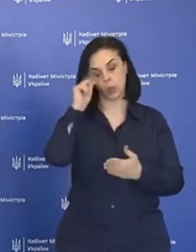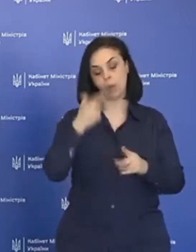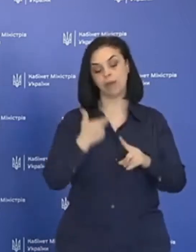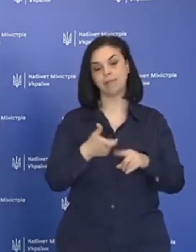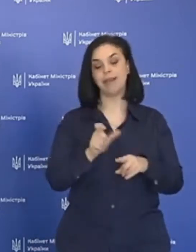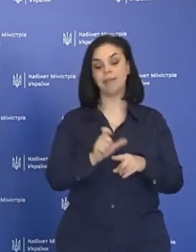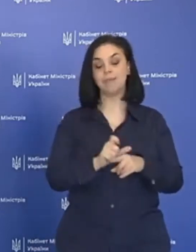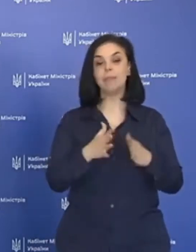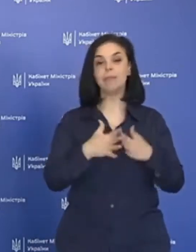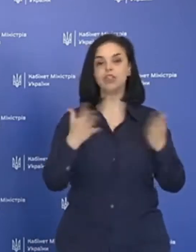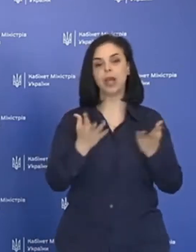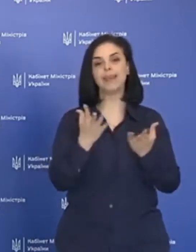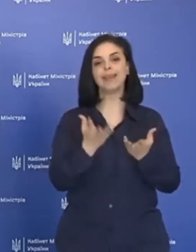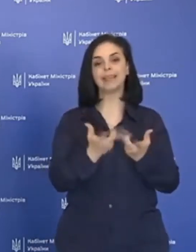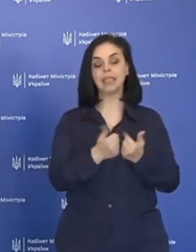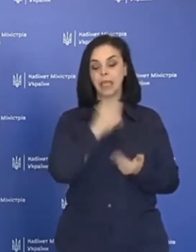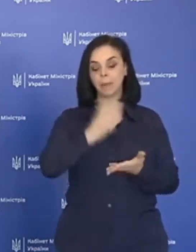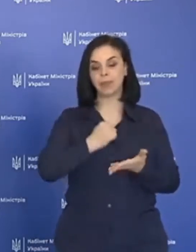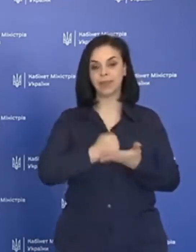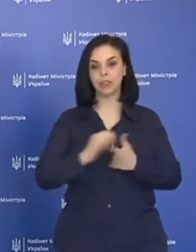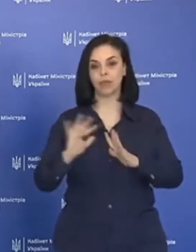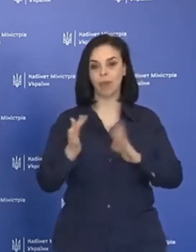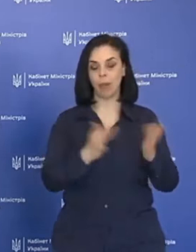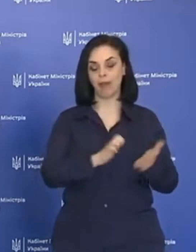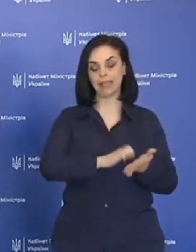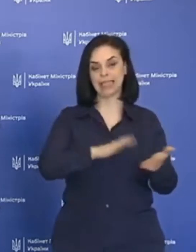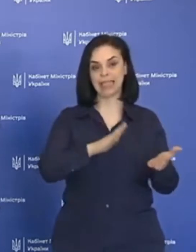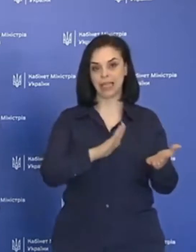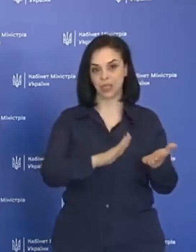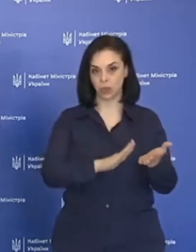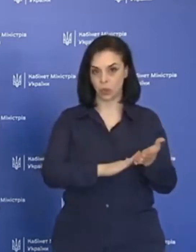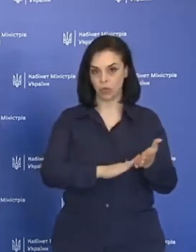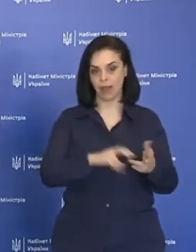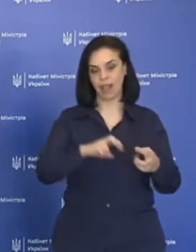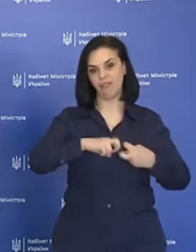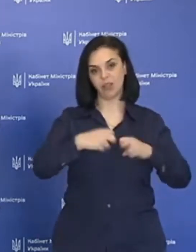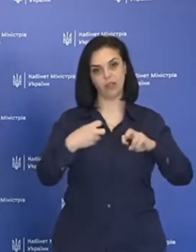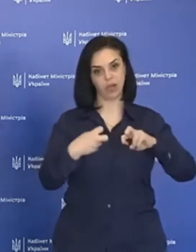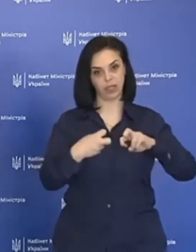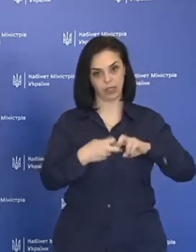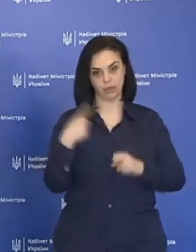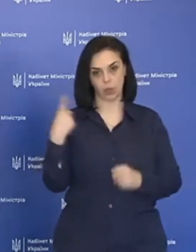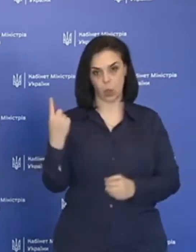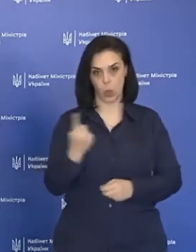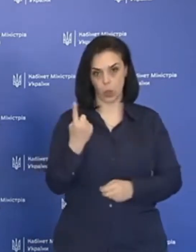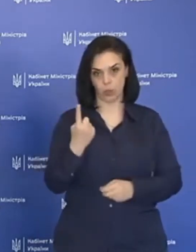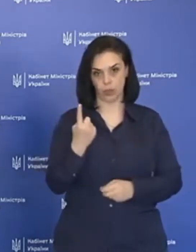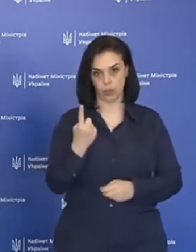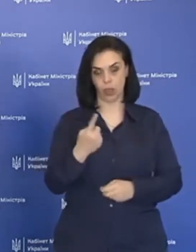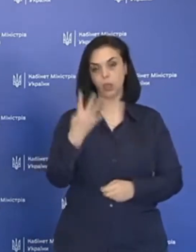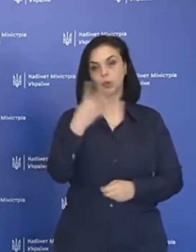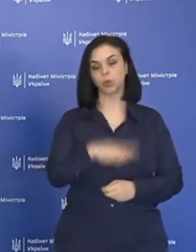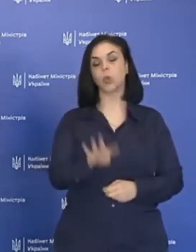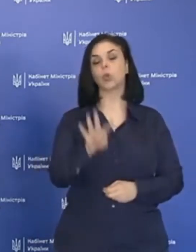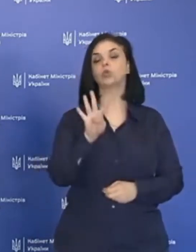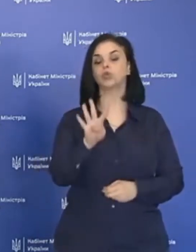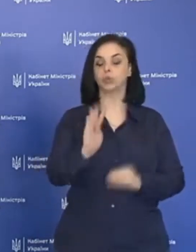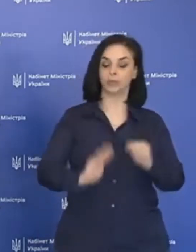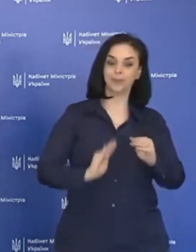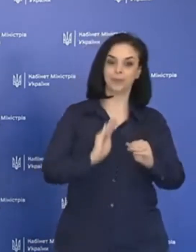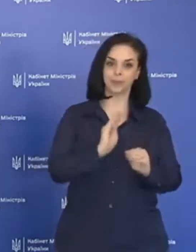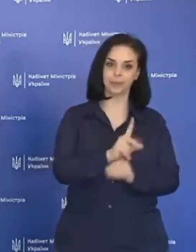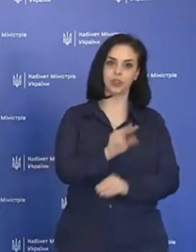найбільша кількість підтверджених випадків зареєстровано в Івано-Франківській області – 44